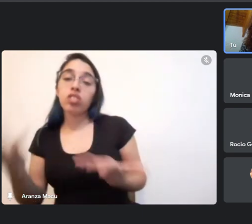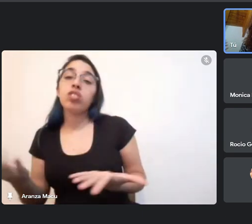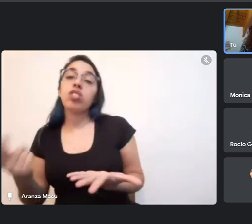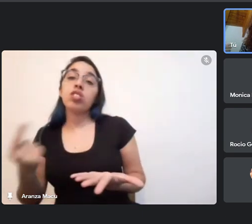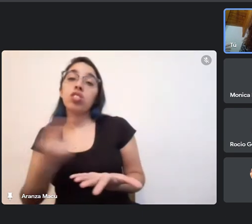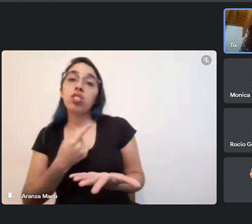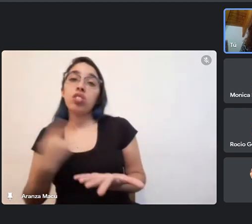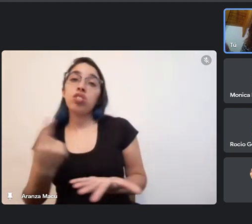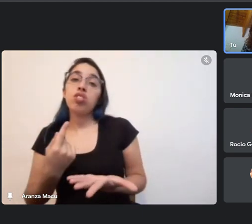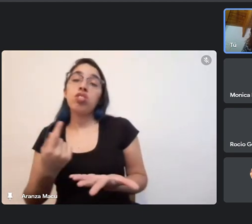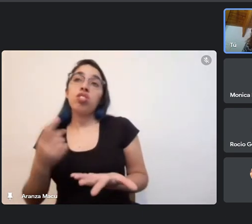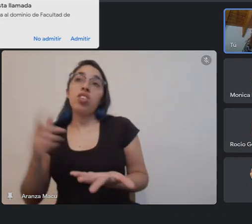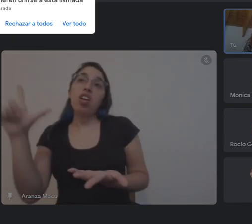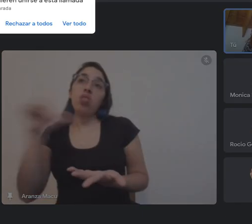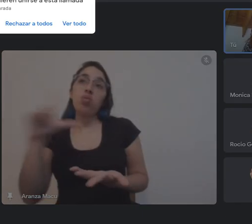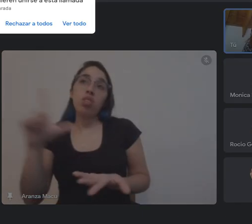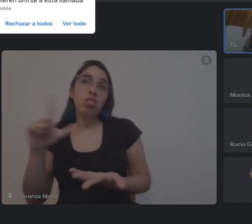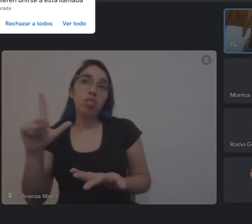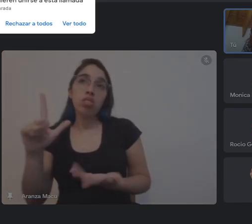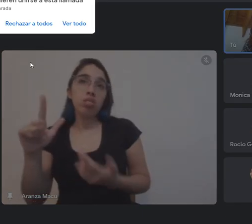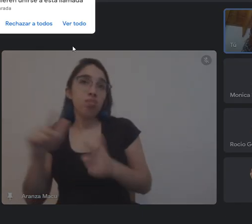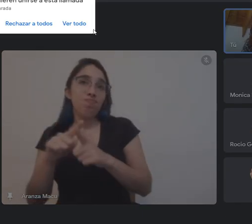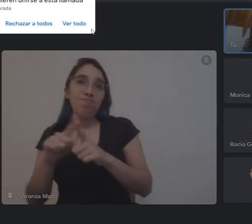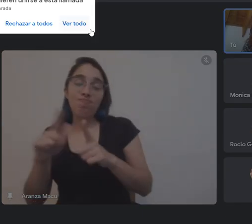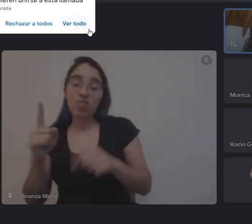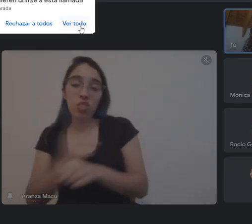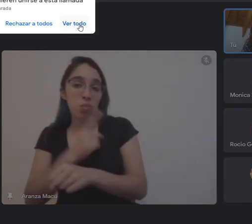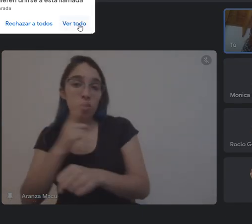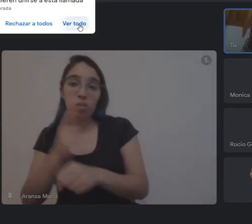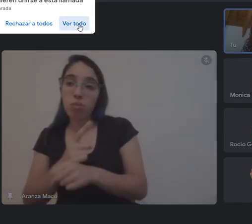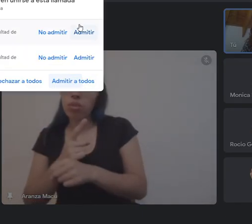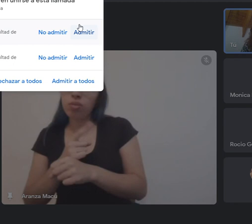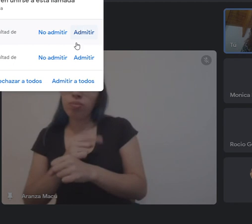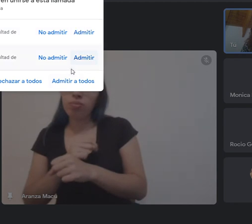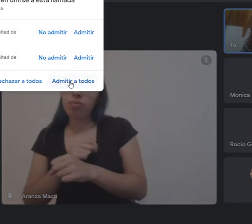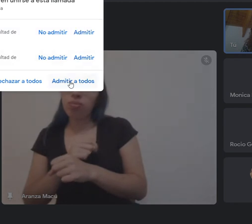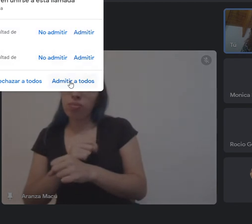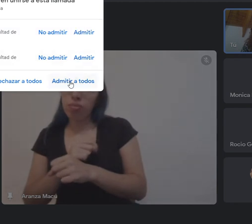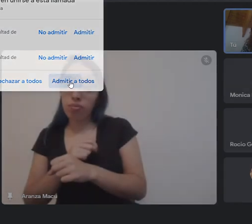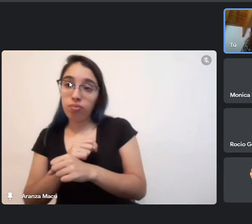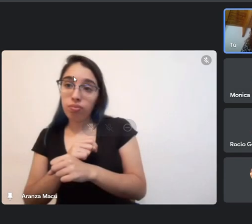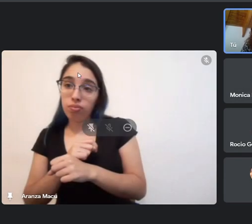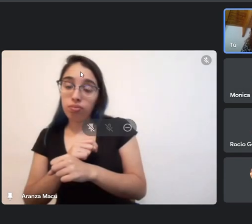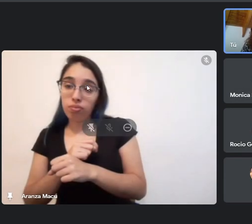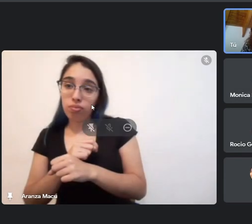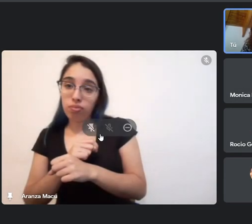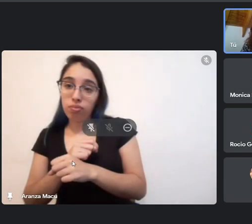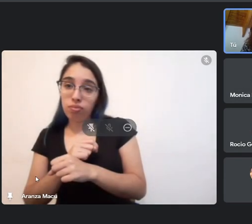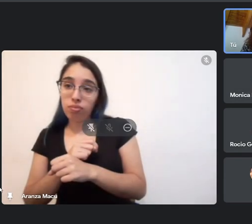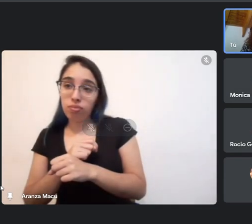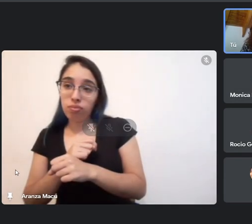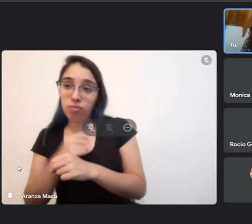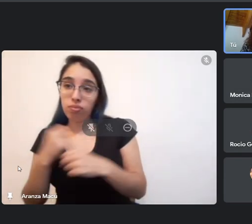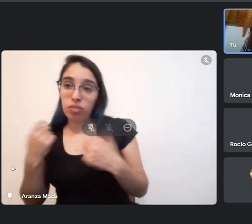lo tanto, figura el 26 por un tema administrativo, pero el examen